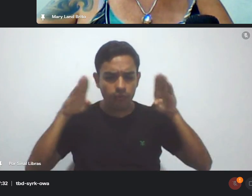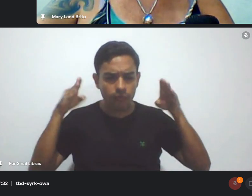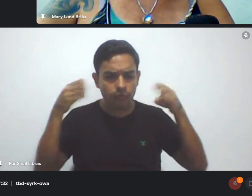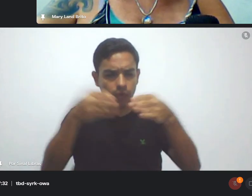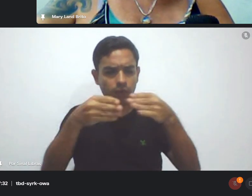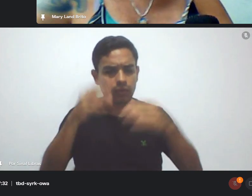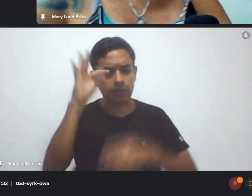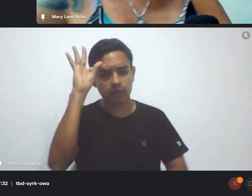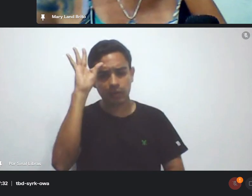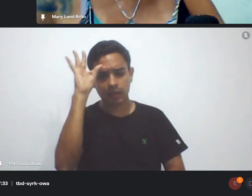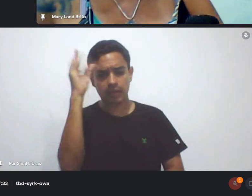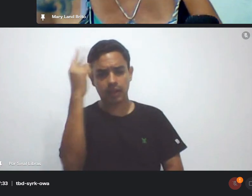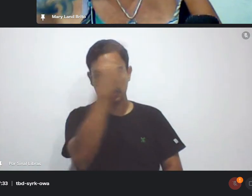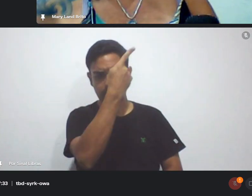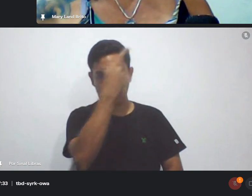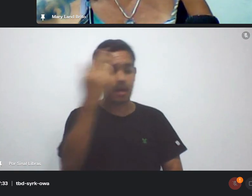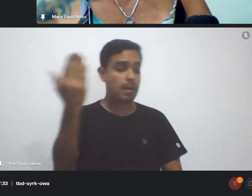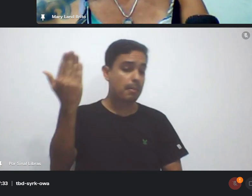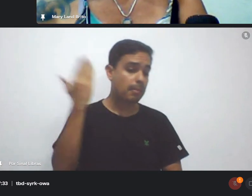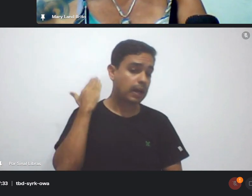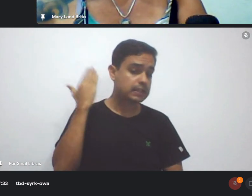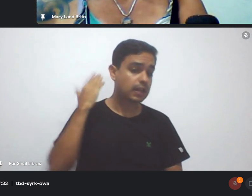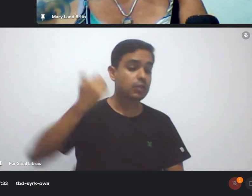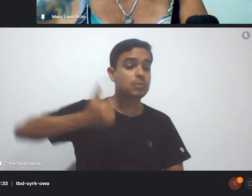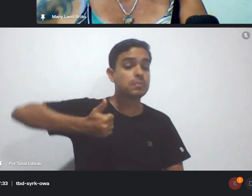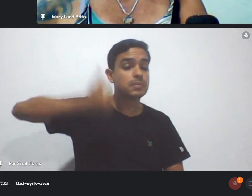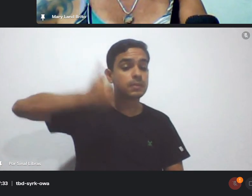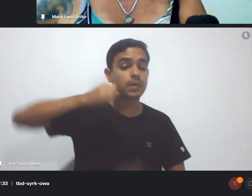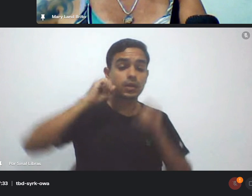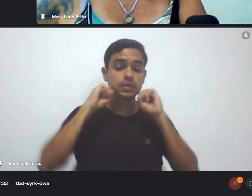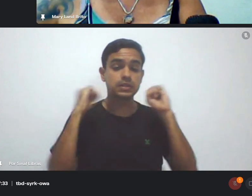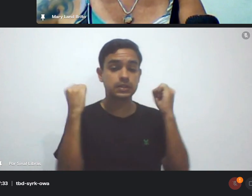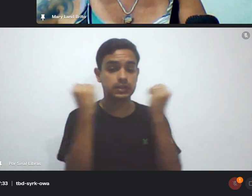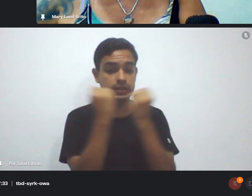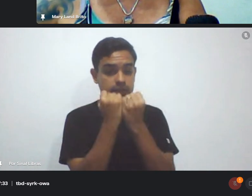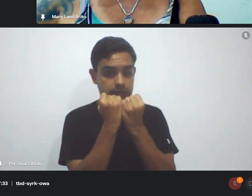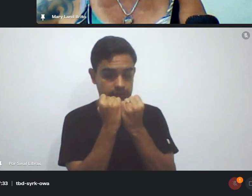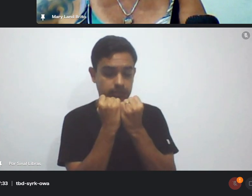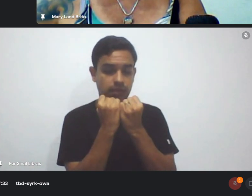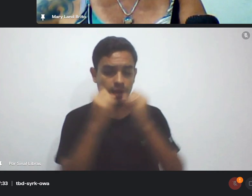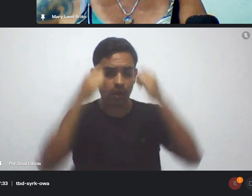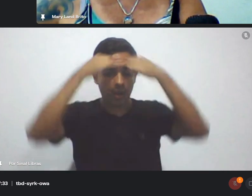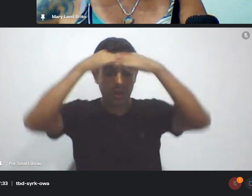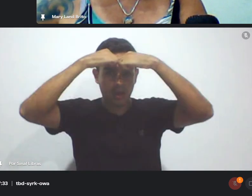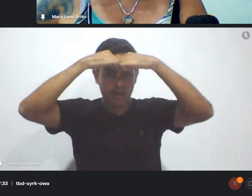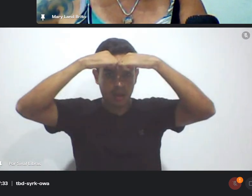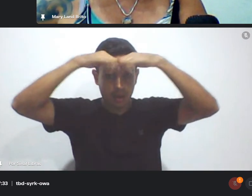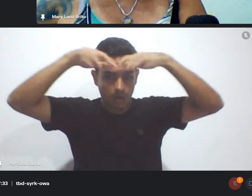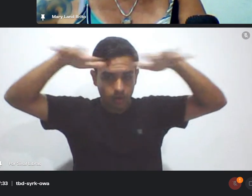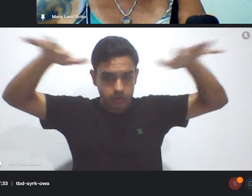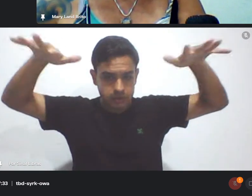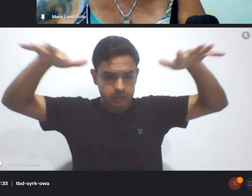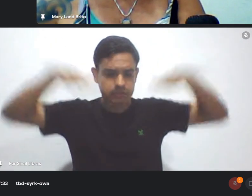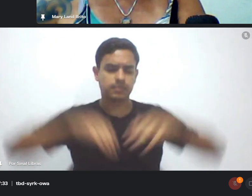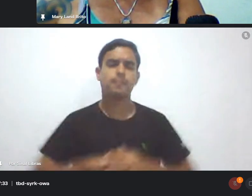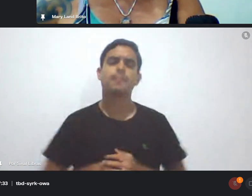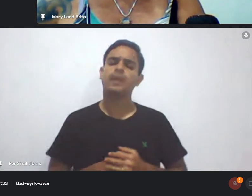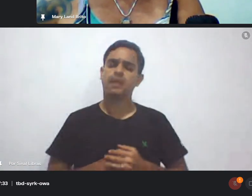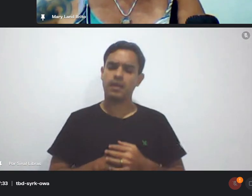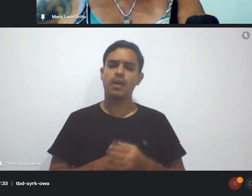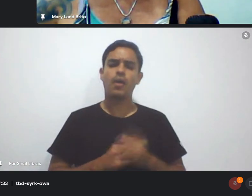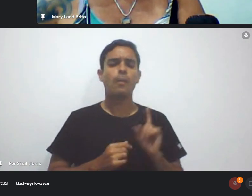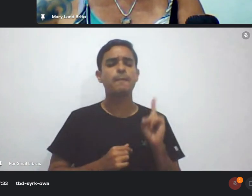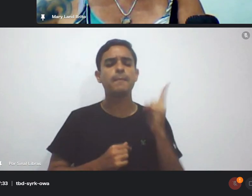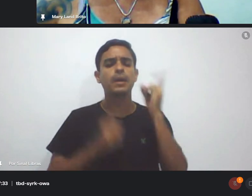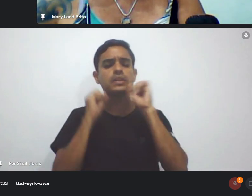para autismo, processos educativos no ensino superior, porque lugar de autista é em todo lugar, inclusive na universidade,